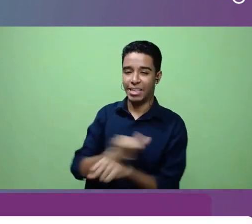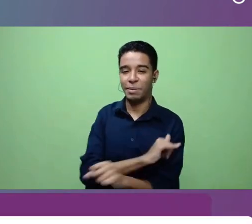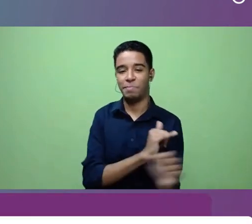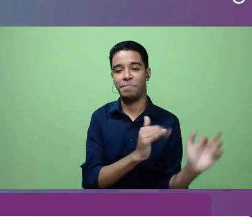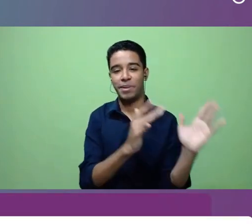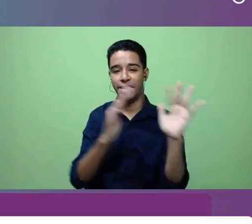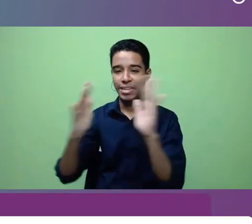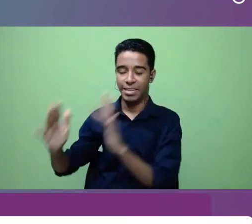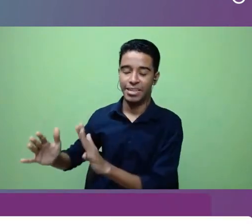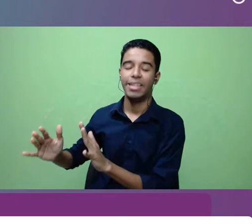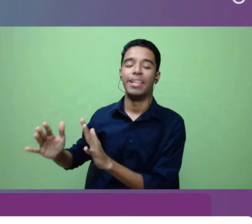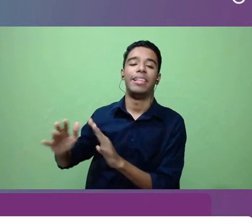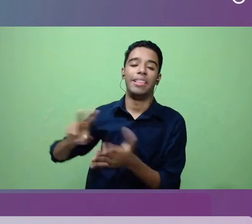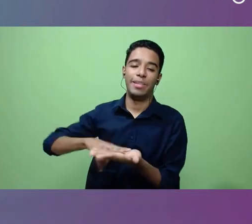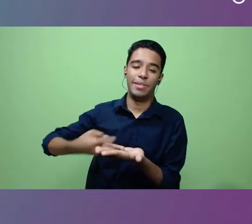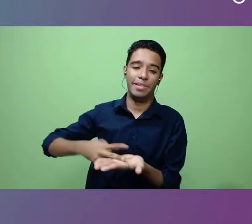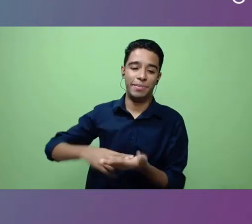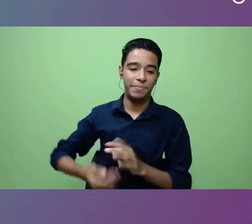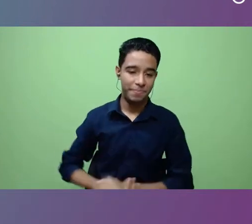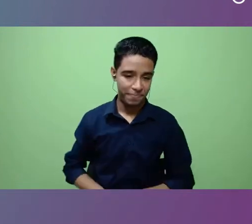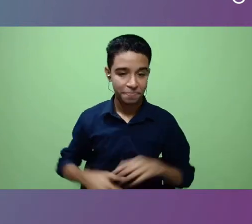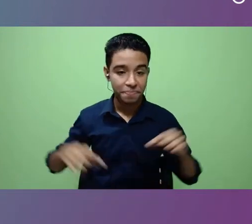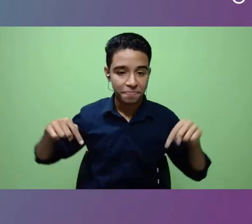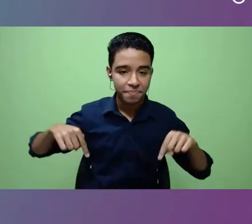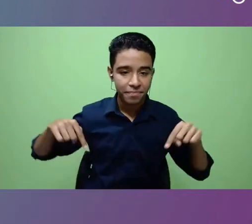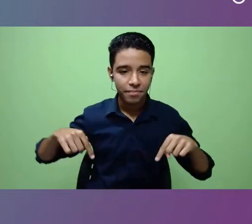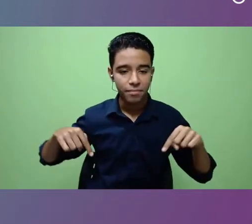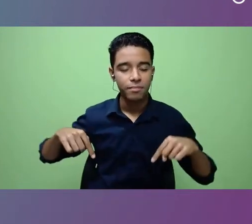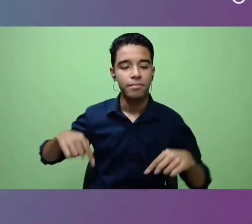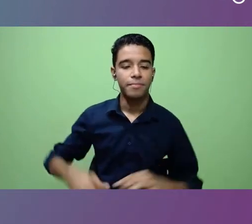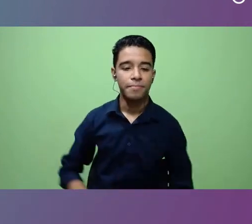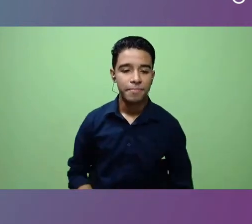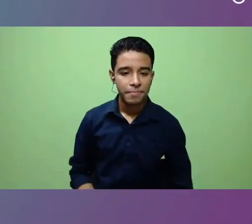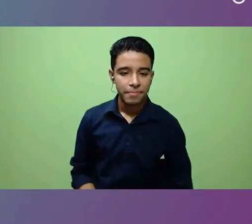Olha o pessoal de Boa Vista. Eita!